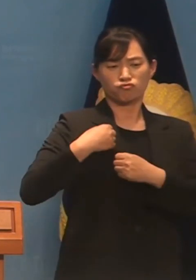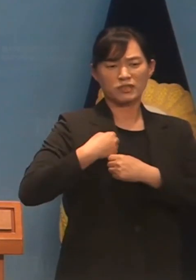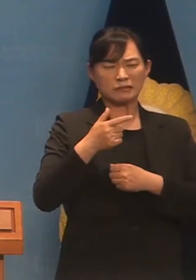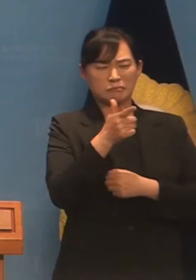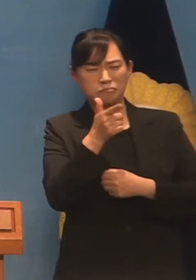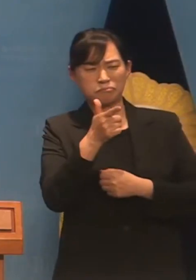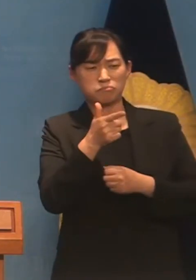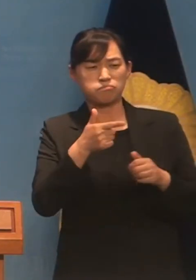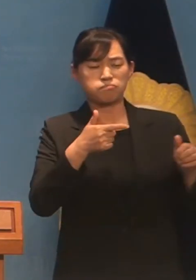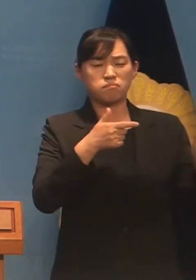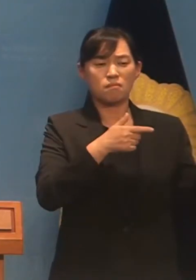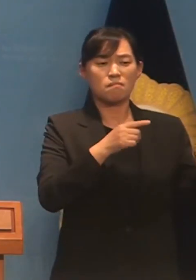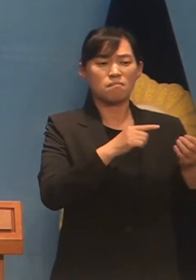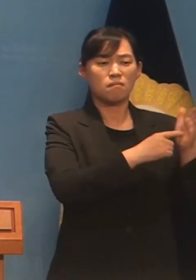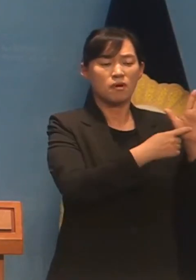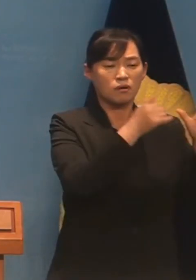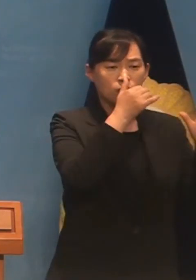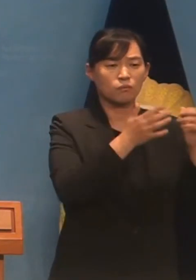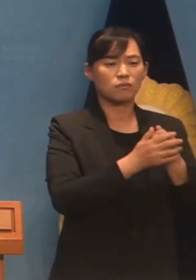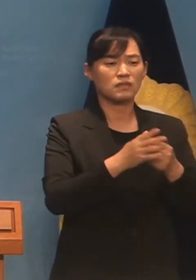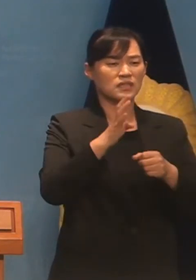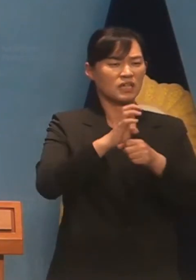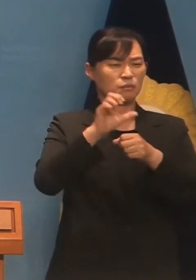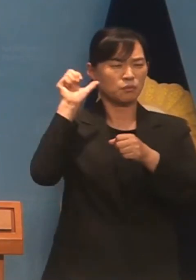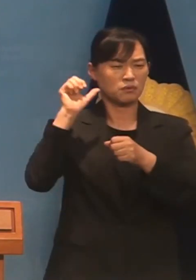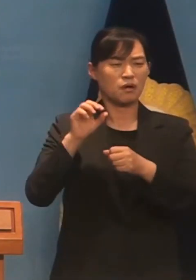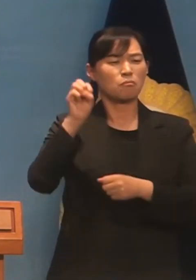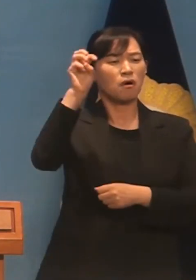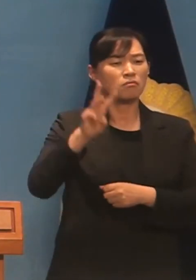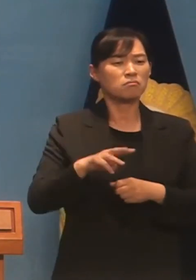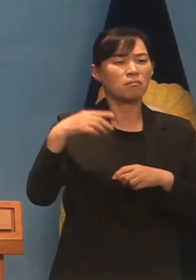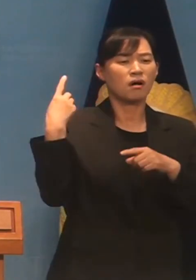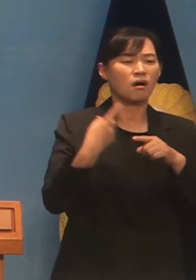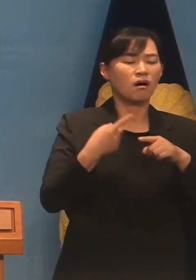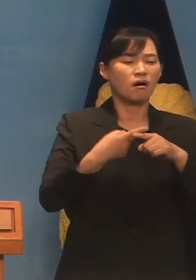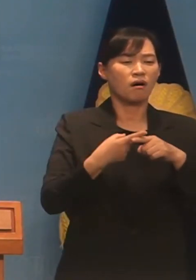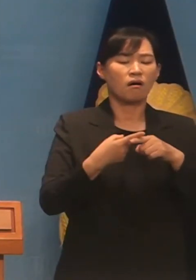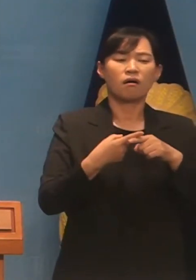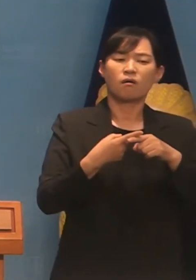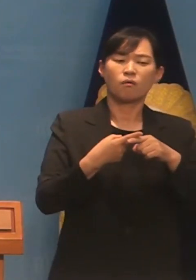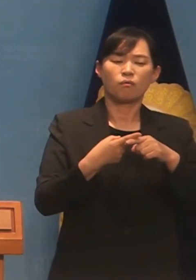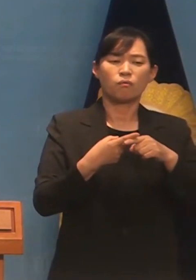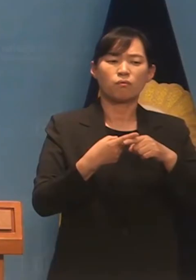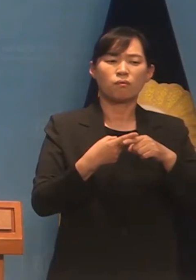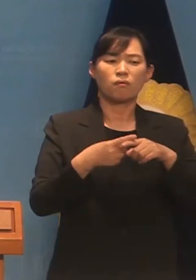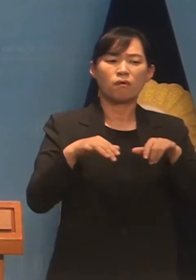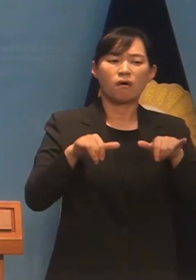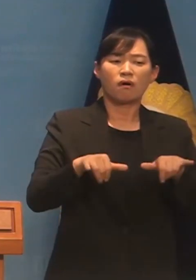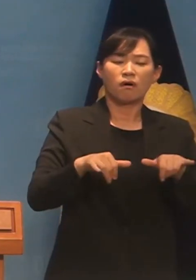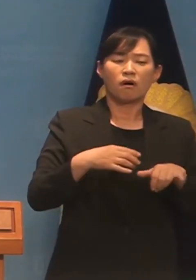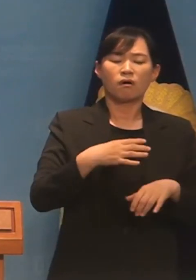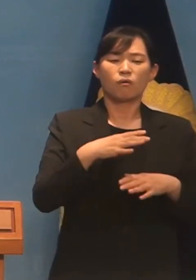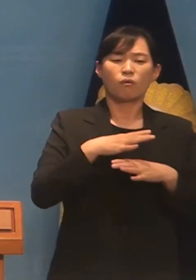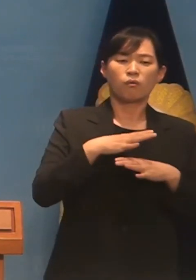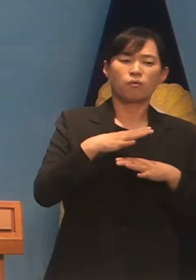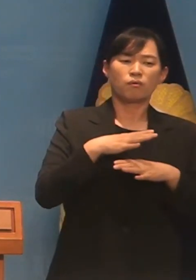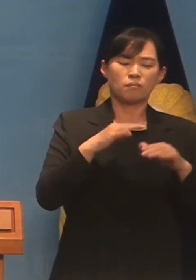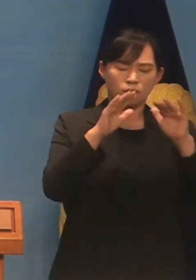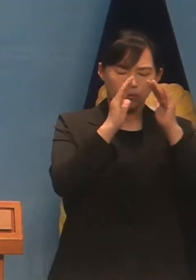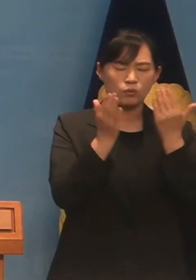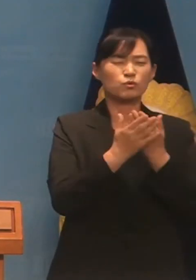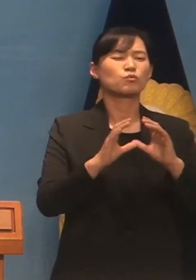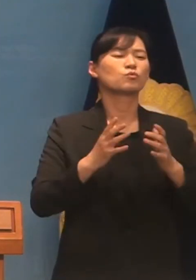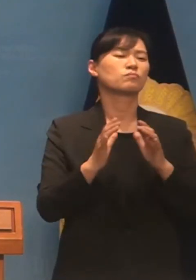들고 나타났고 45년 전 광주가 죄한다는 것이 아닌가 하는 두려움이